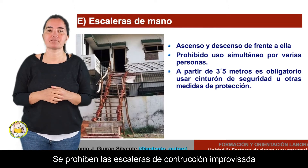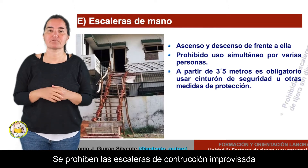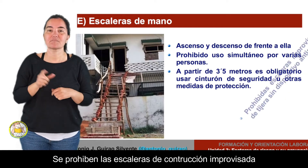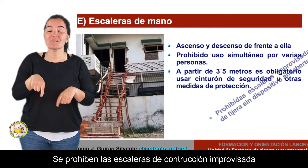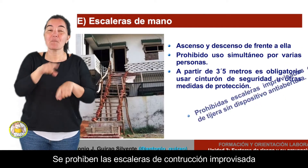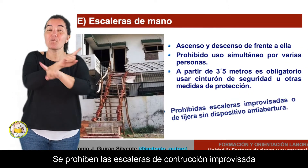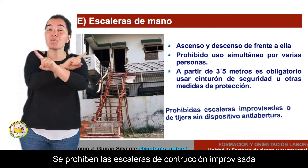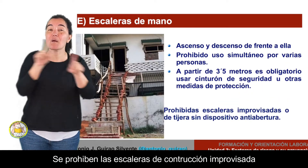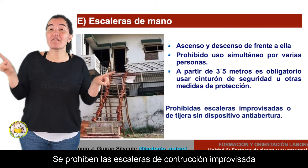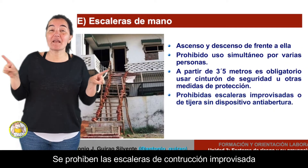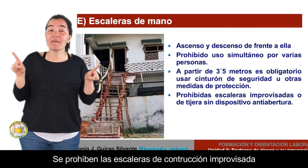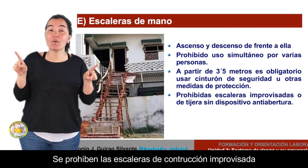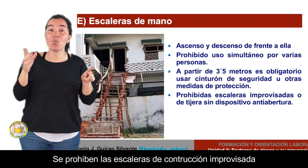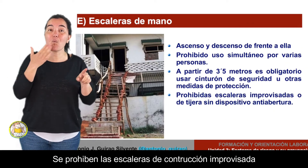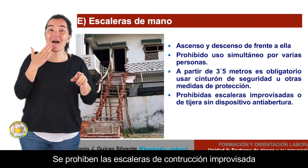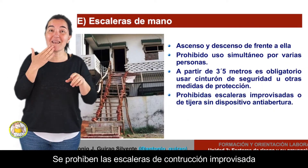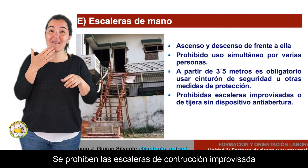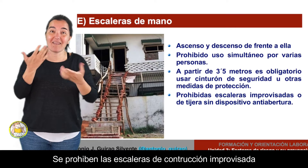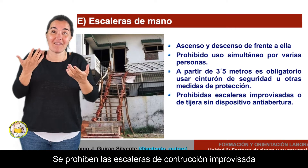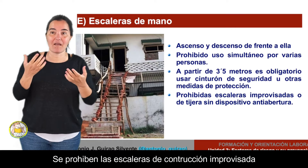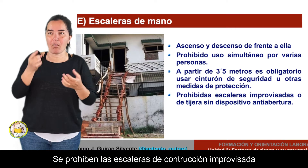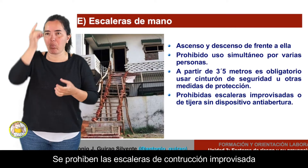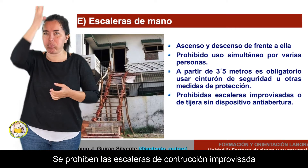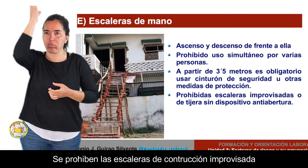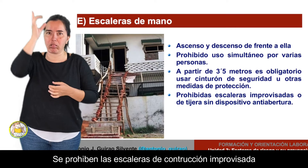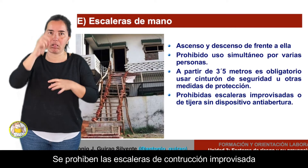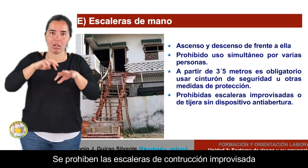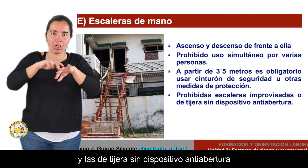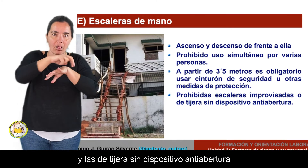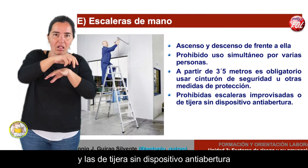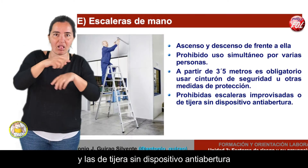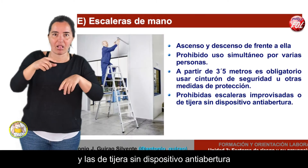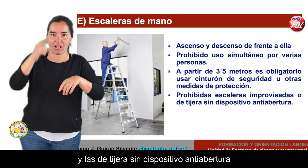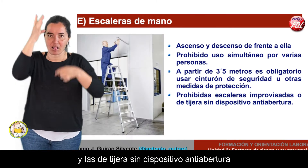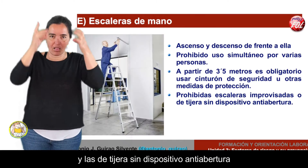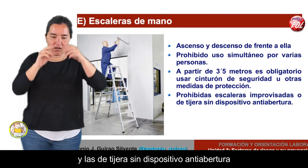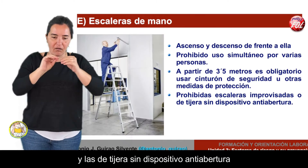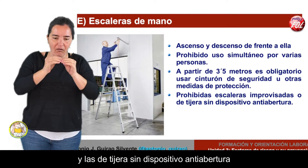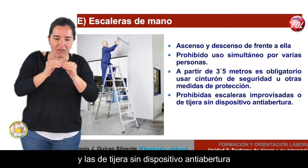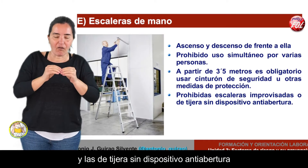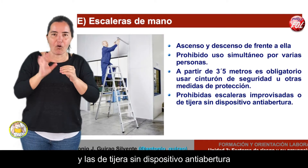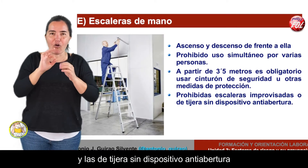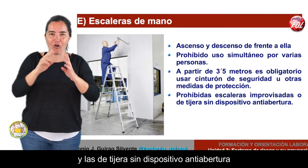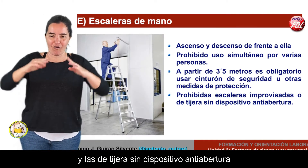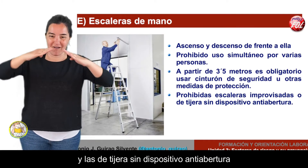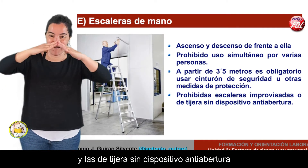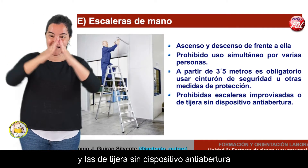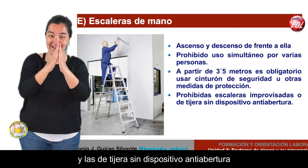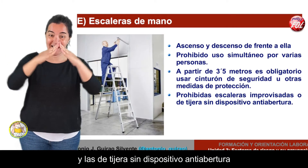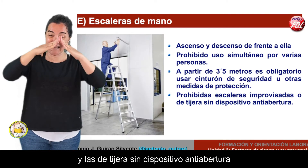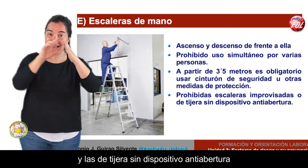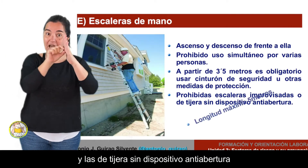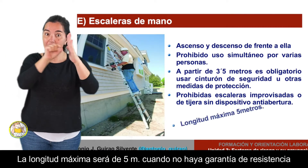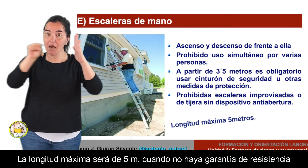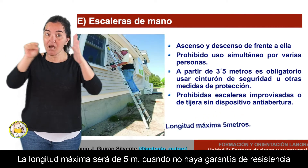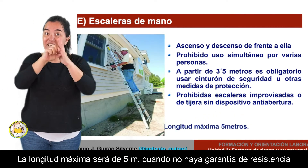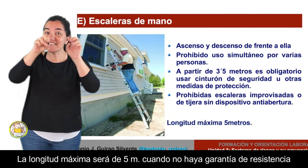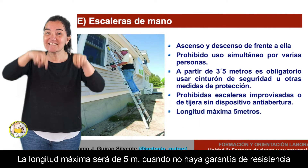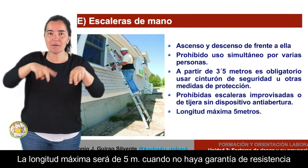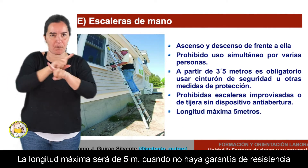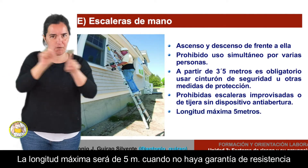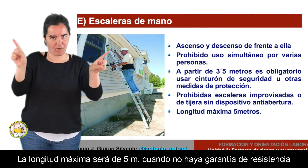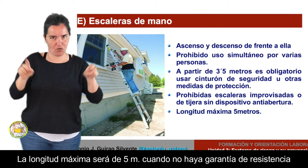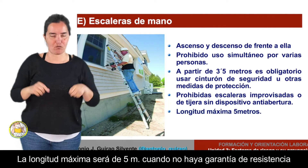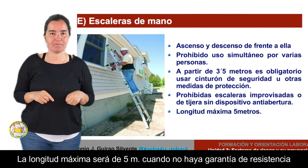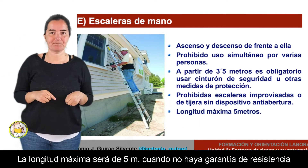Se prohíben las escaleras de construcción improvisada y las de tijera sin dispositivo antiabertura. La